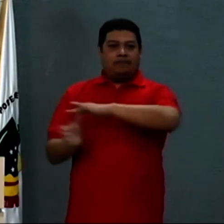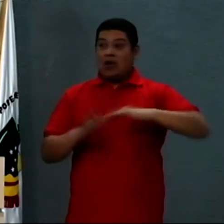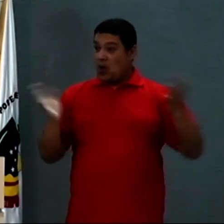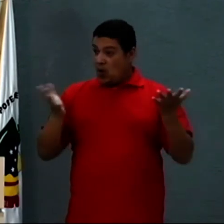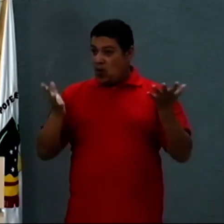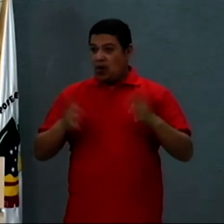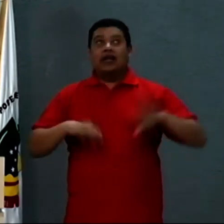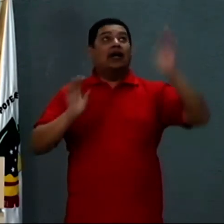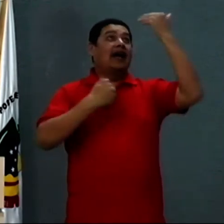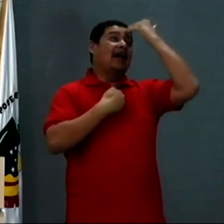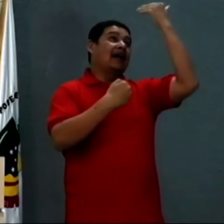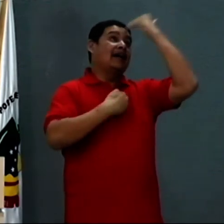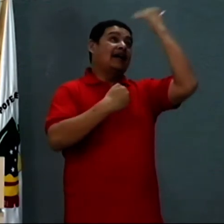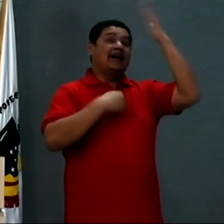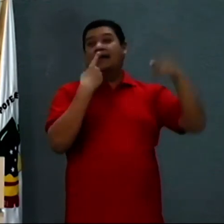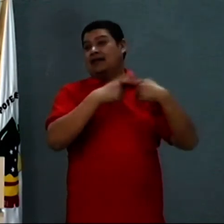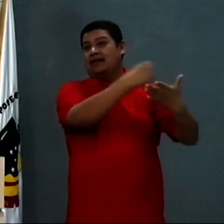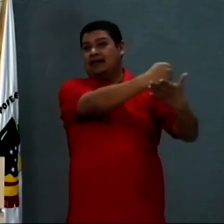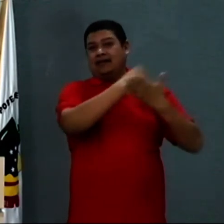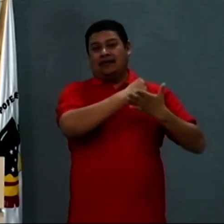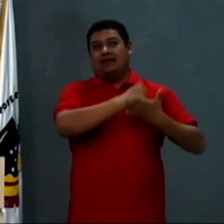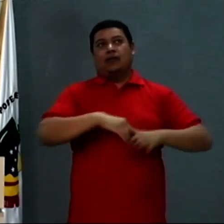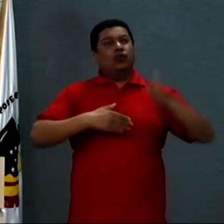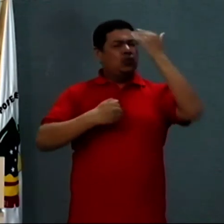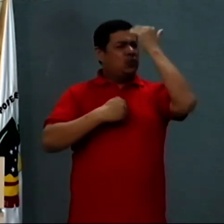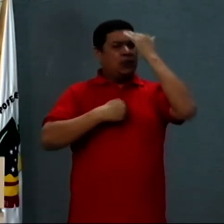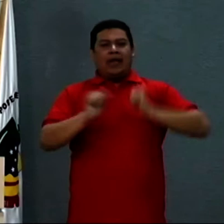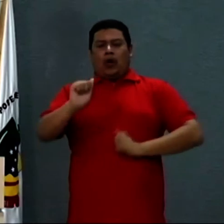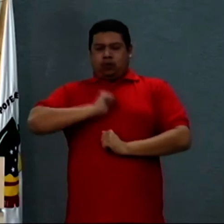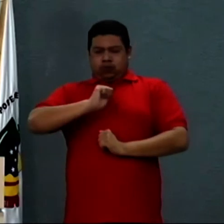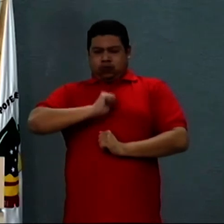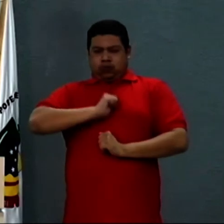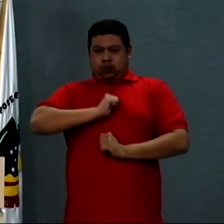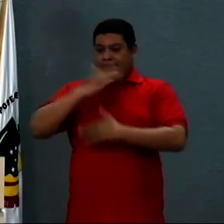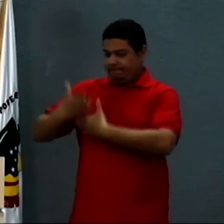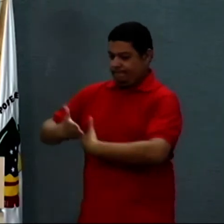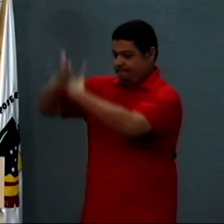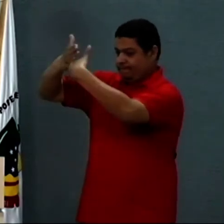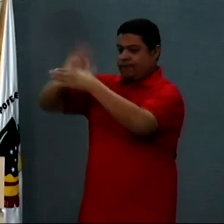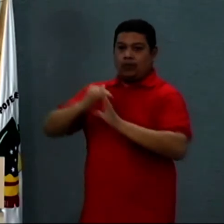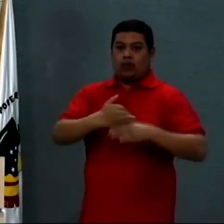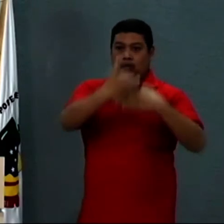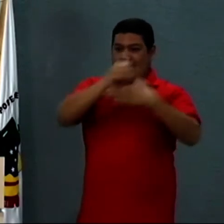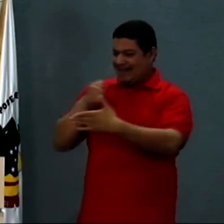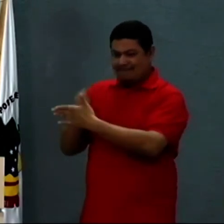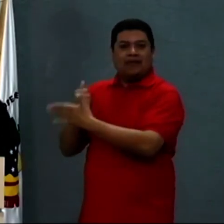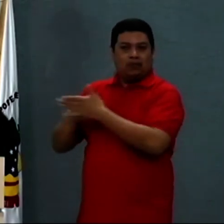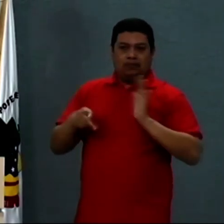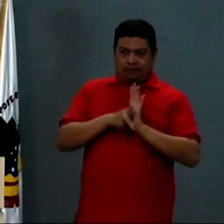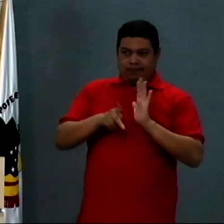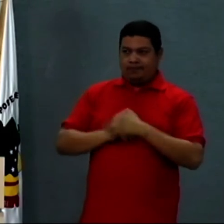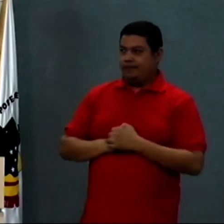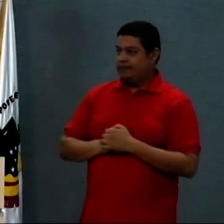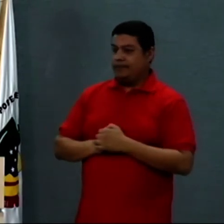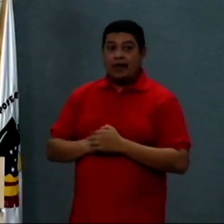está sendo feito aqui em um dia, 2 dias, não compensa falar mais nessa situação. Então, assim, o muro dela que ela fez aquele investimento, porque quando você não